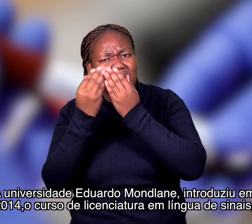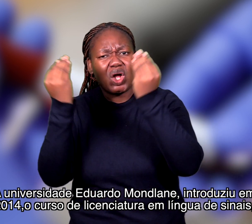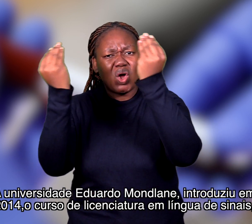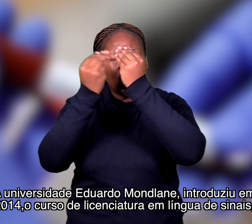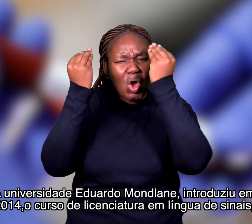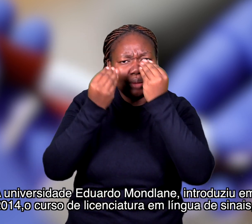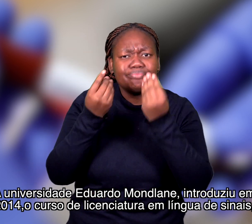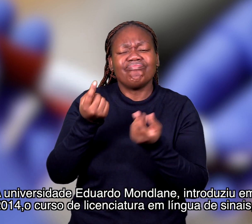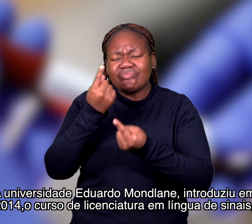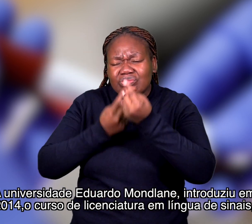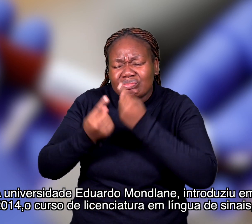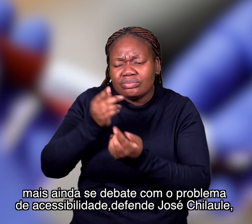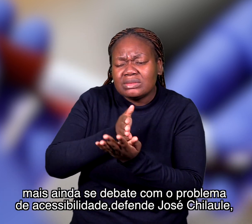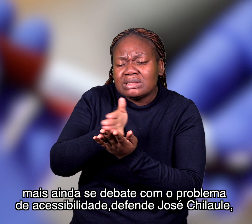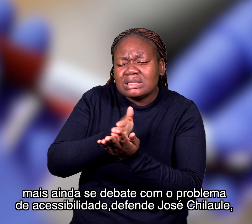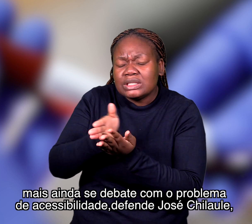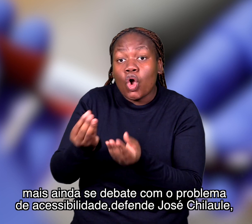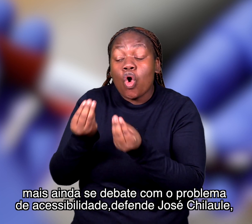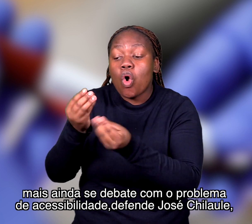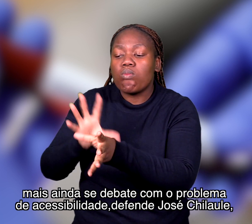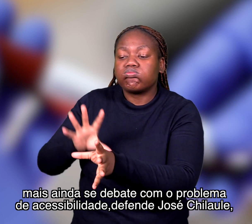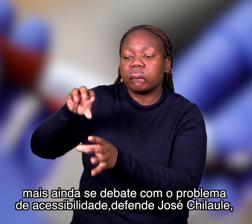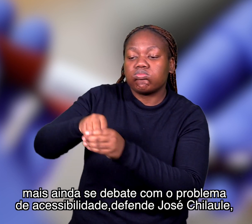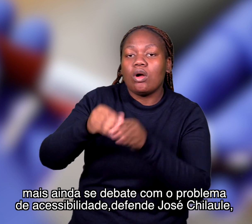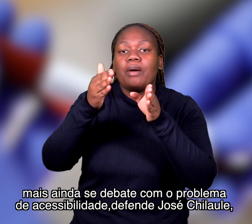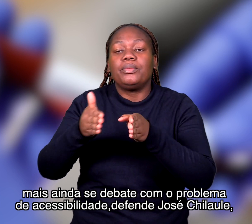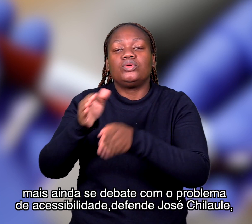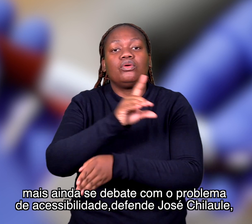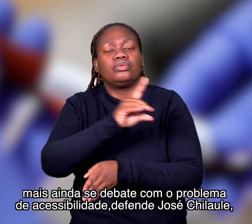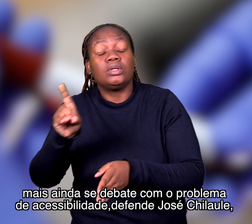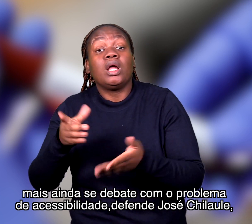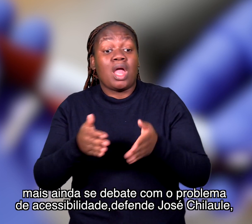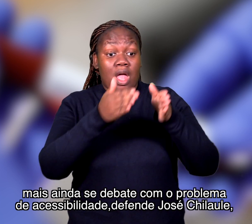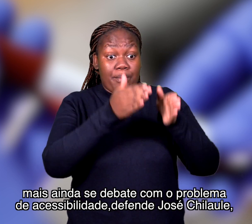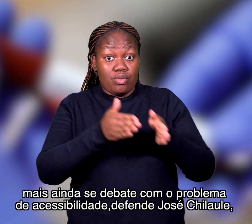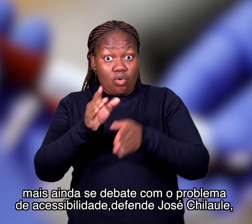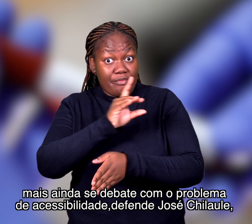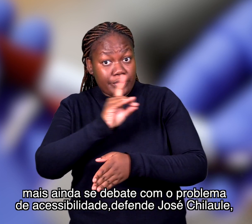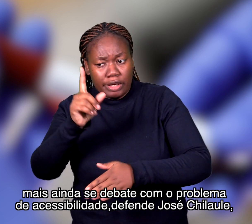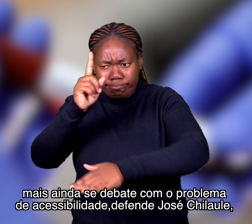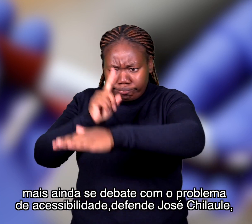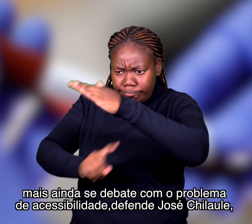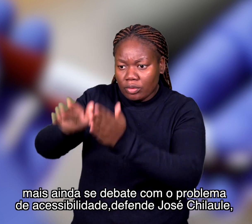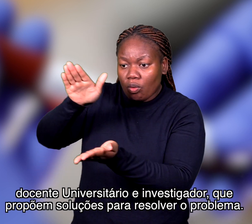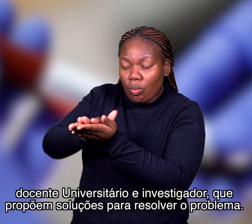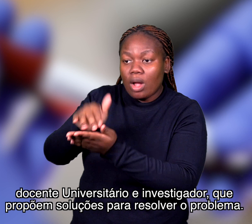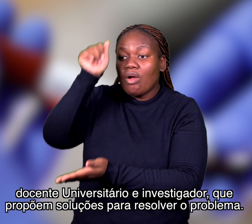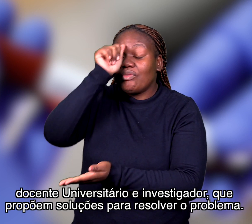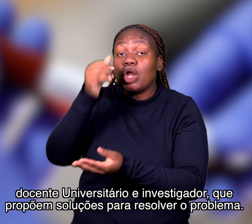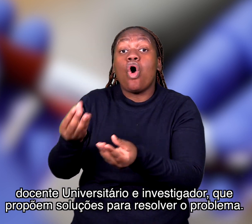de Licenciatura em Língua de Sinais, mas ainda se debate com problemas de acessibilidade. Defende José Chilaúli, docente universitário